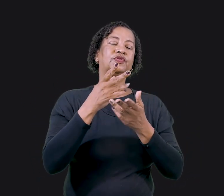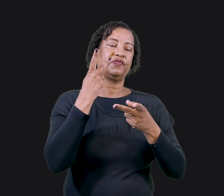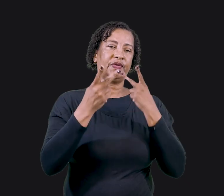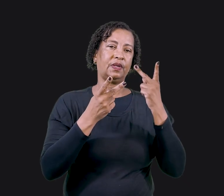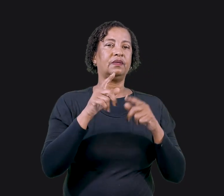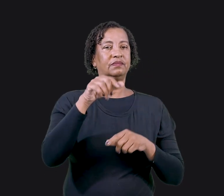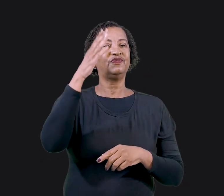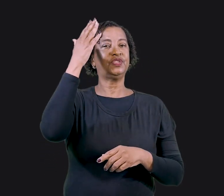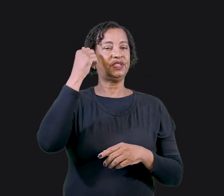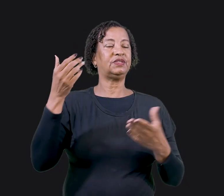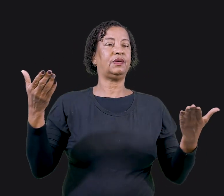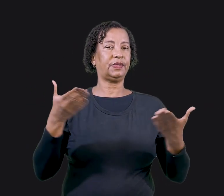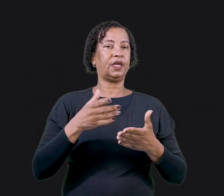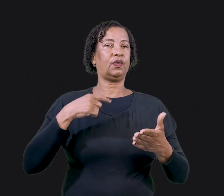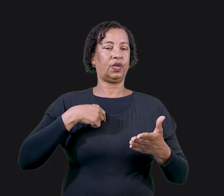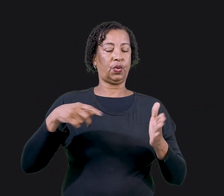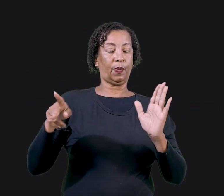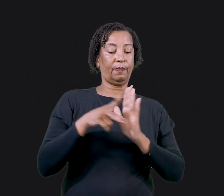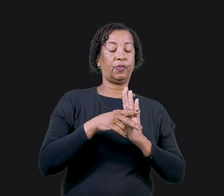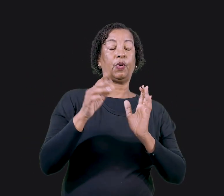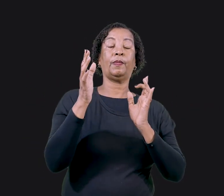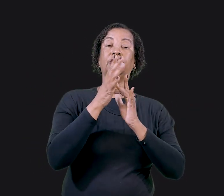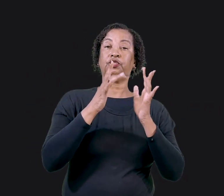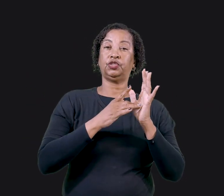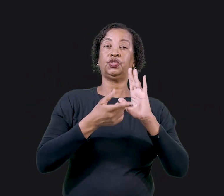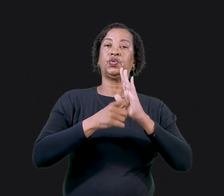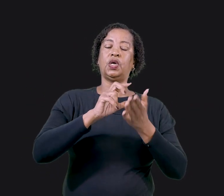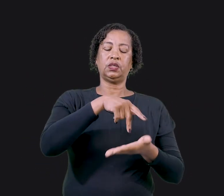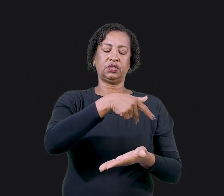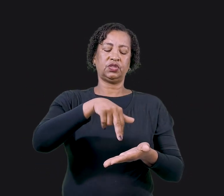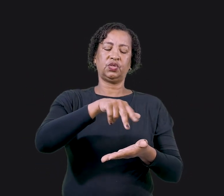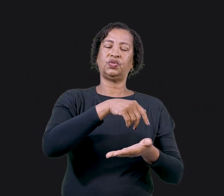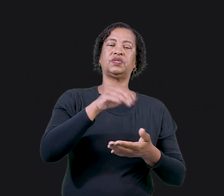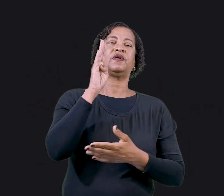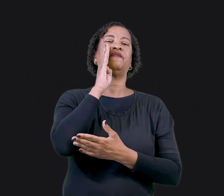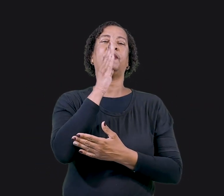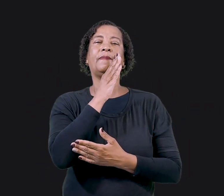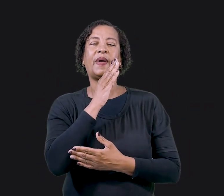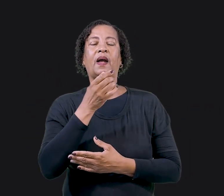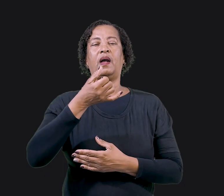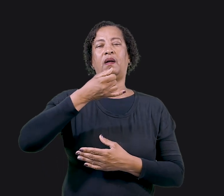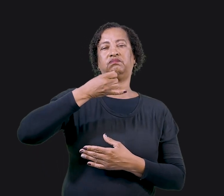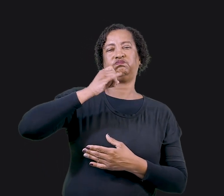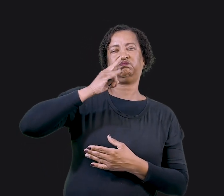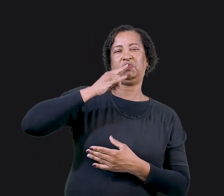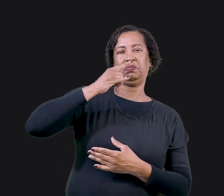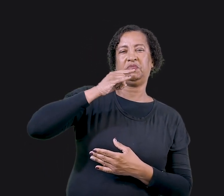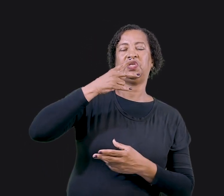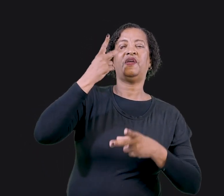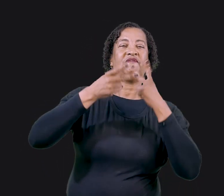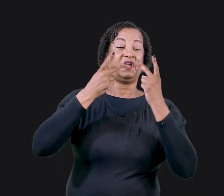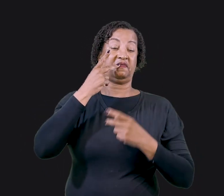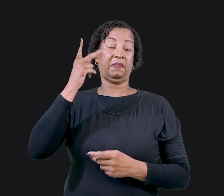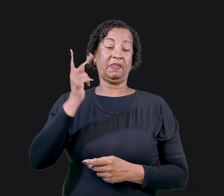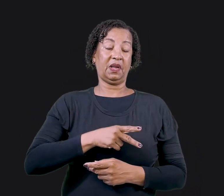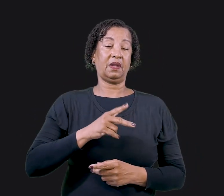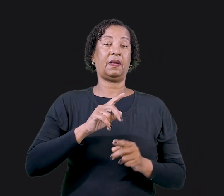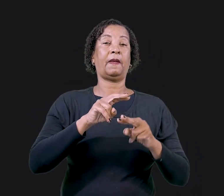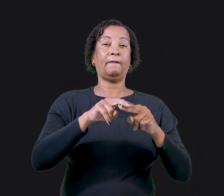falar. Pessoal, vocês sabem que agora eu sou de Jesus. Antes eu dançava em bares, bebia muito e falava muito palavrão. É